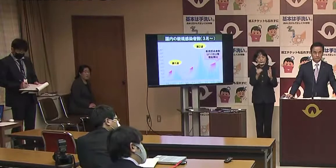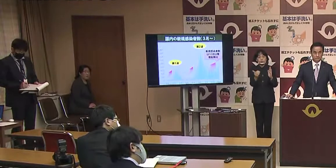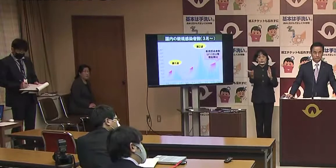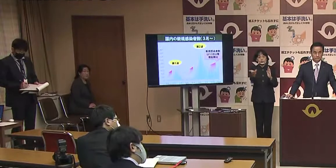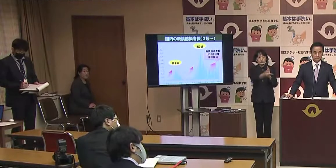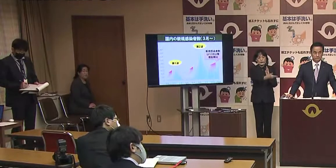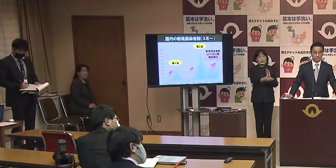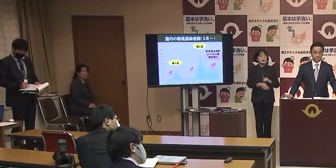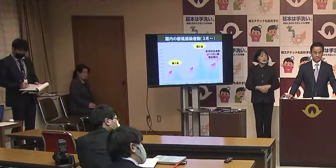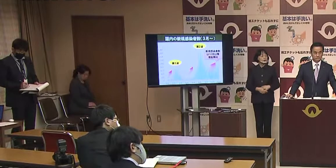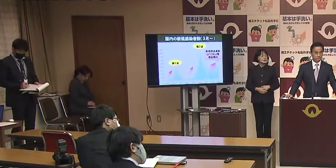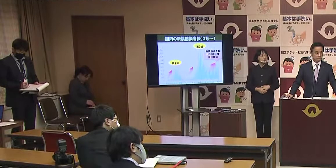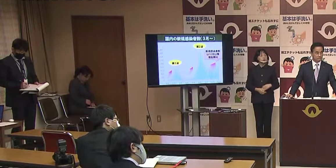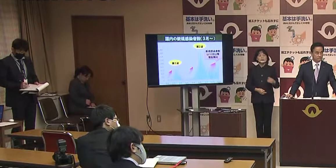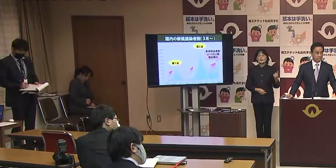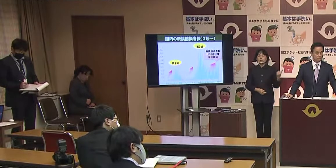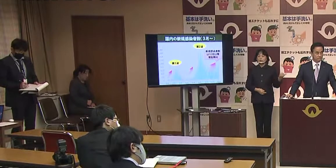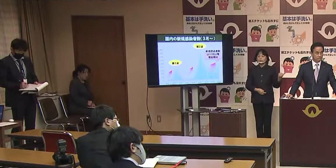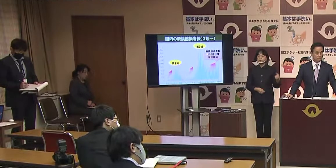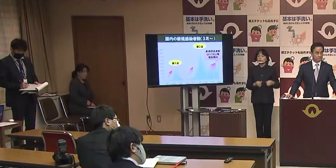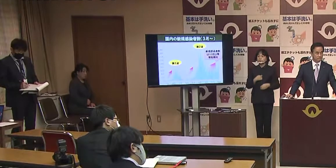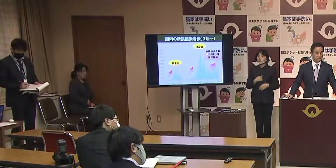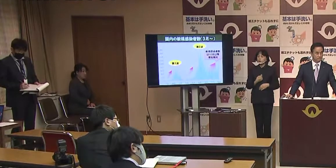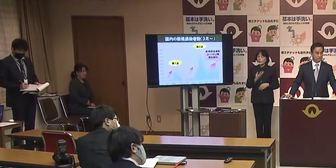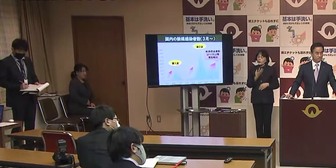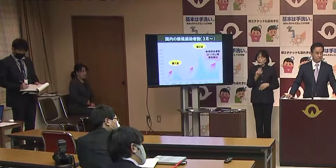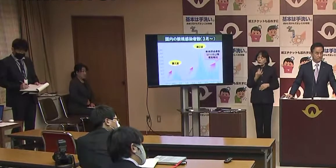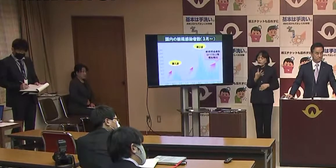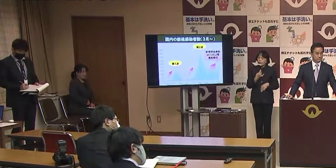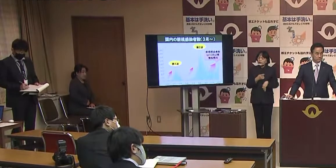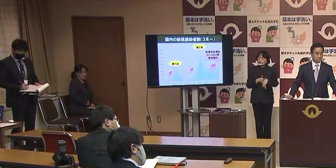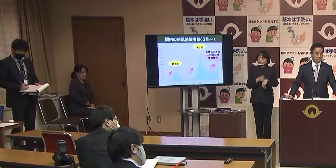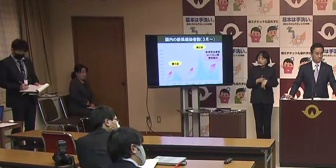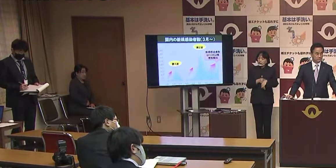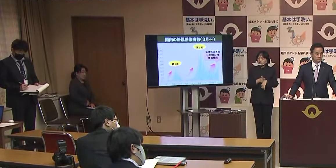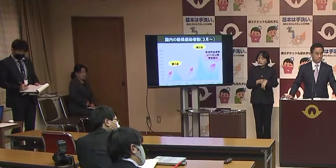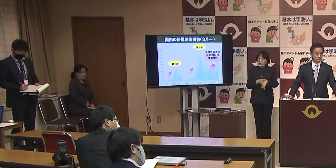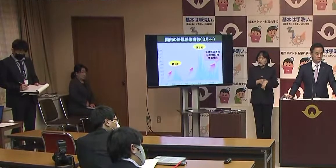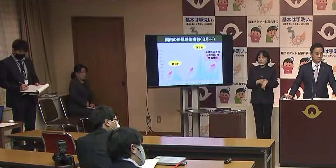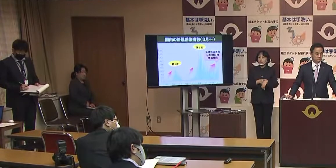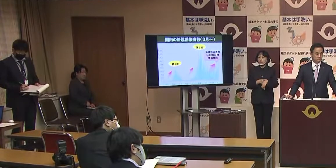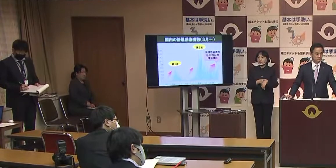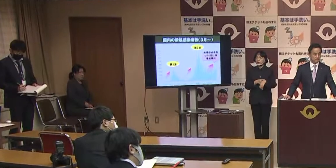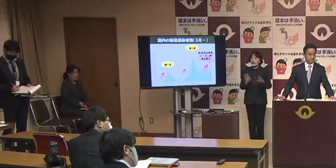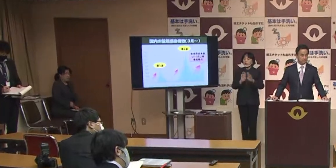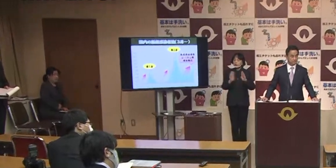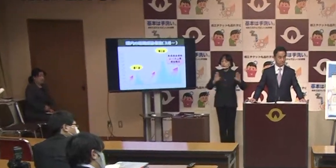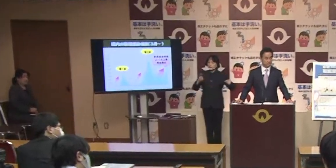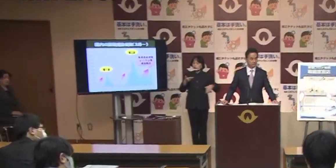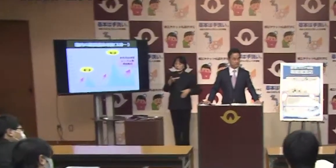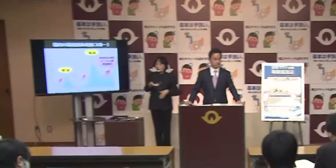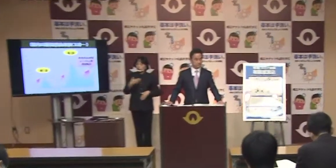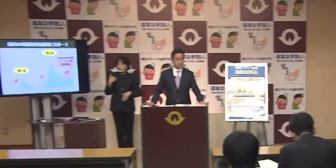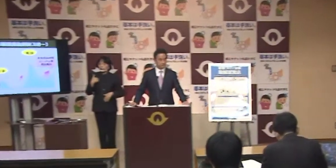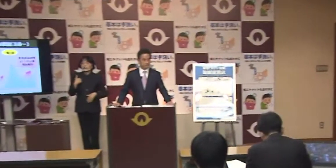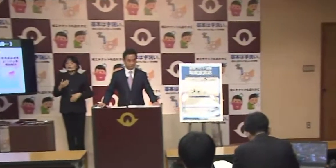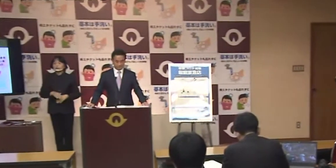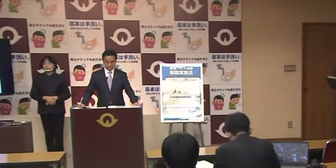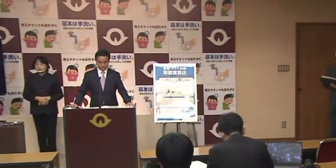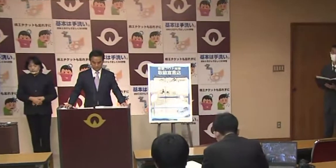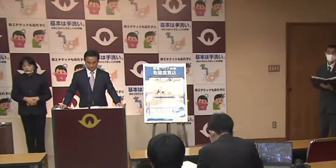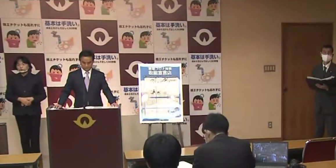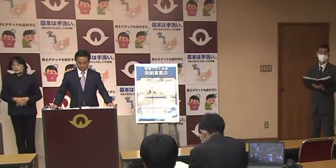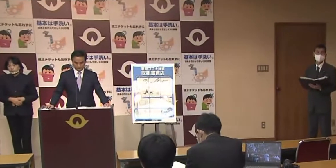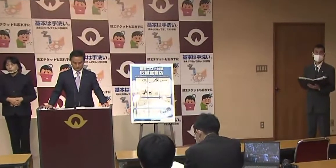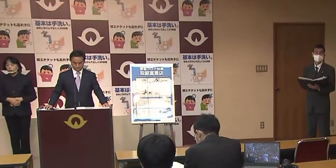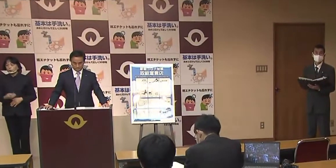か。どのくらいの頻度で開けるようにしたかは分かりませんが、で、換気が不十分であったと、これは感染の実態があったということを踏まえますと、や